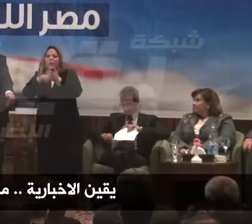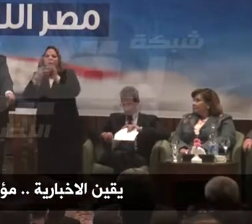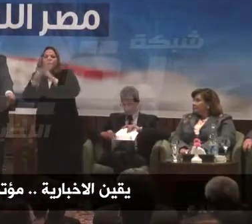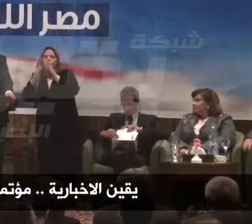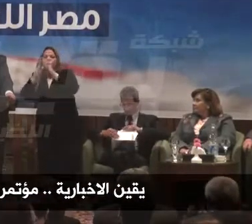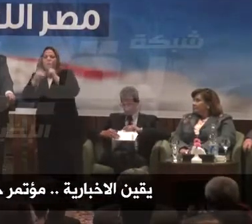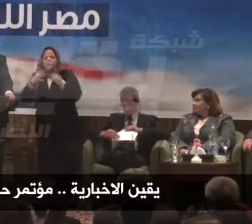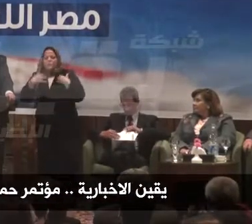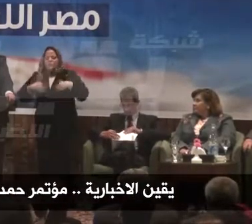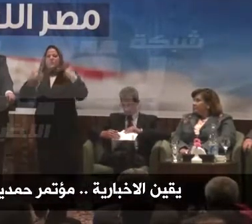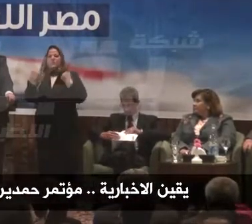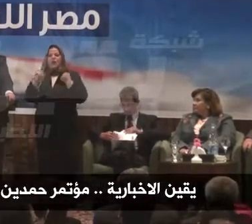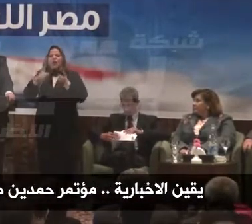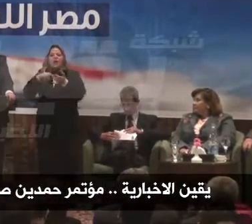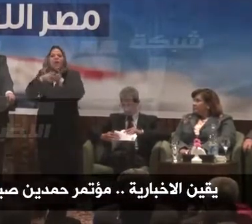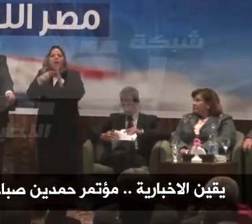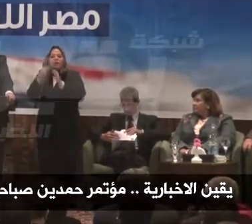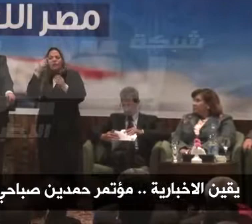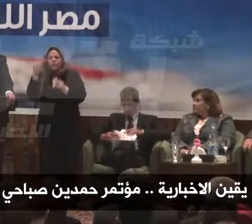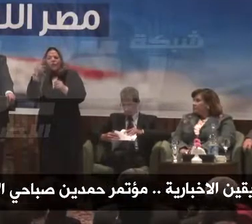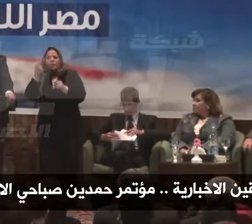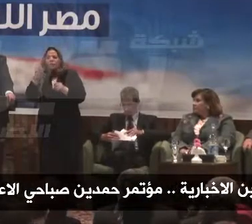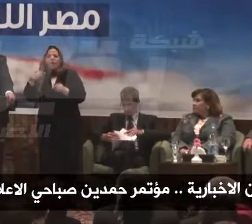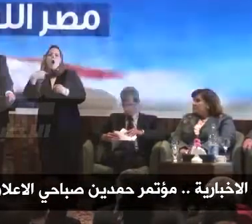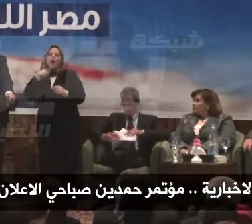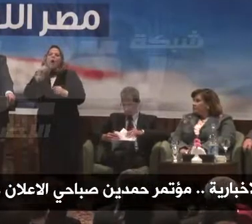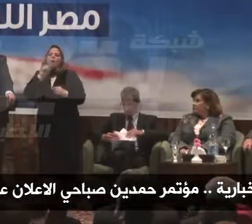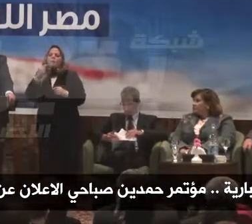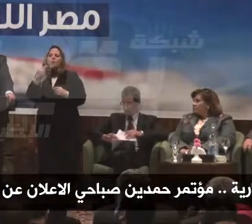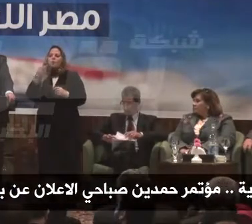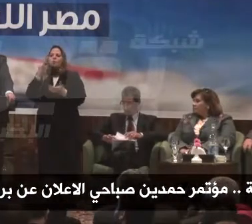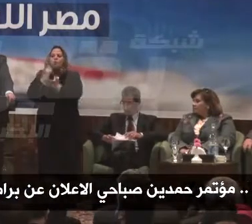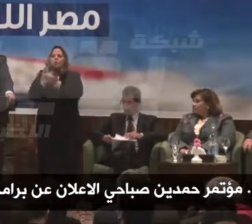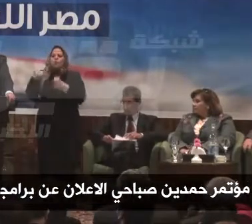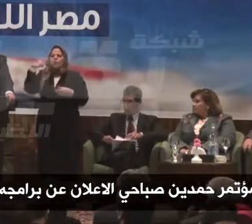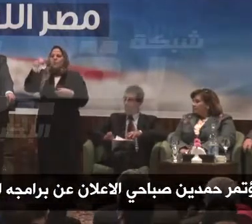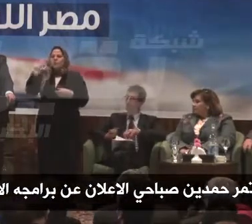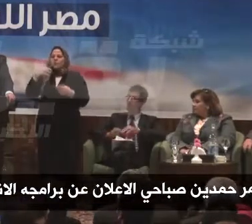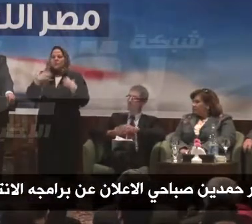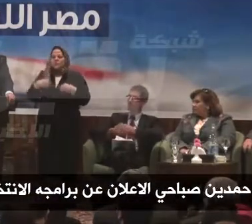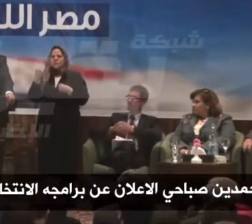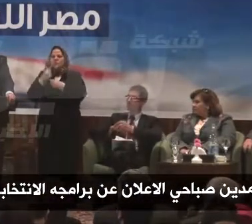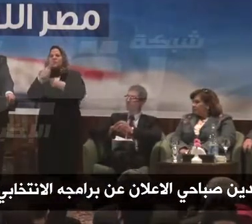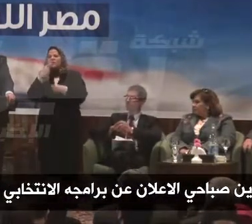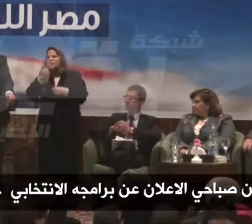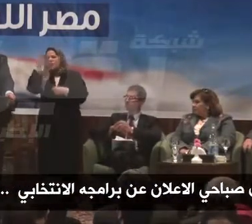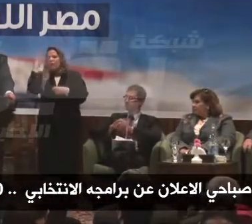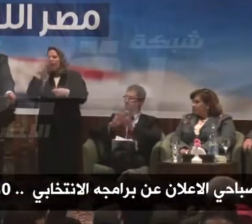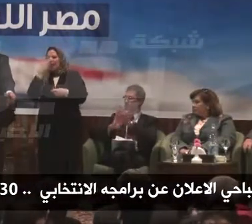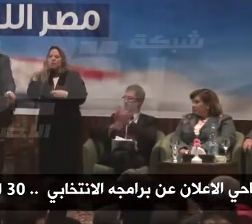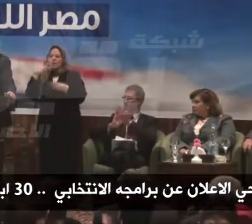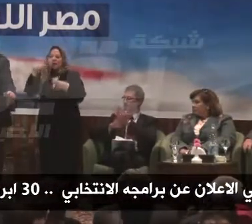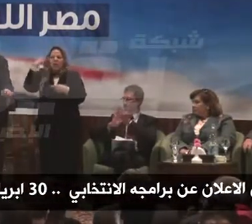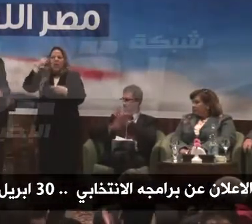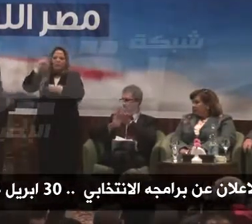للمصريين في الصحه؟ استاذ الدكتور عمرو حلمي وزير الصحه السابق ورئيس التيار